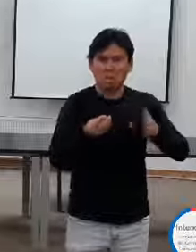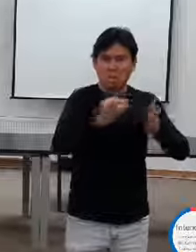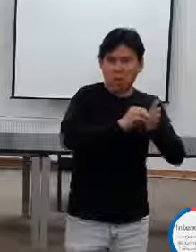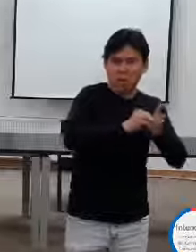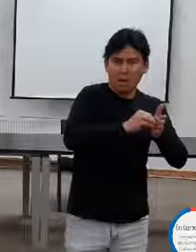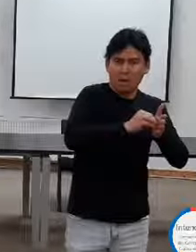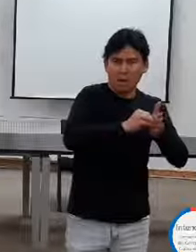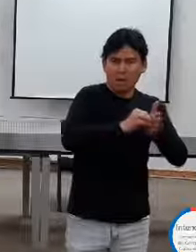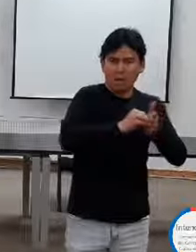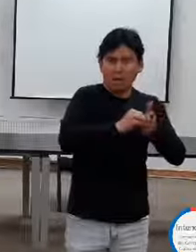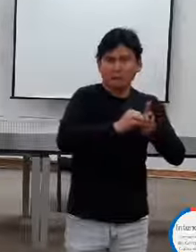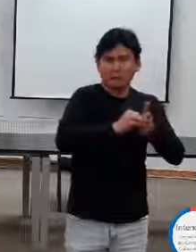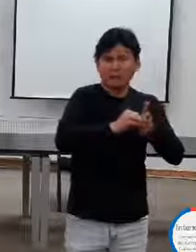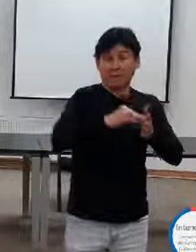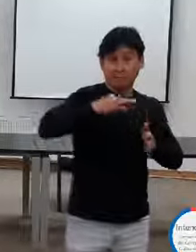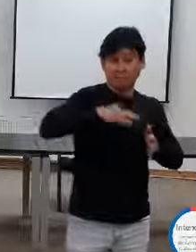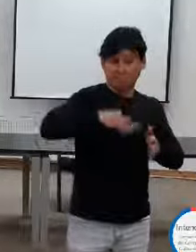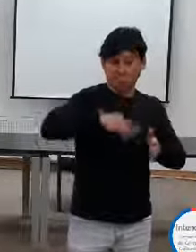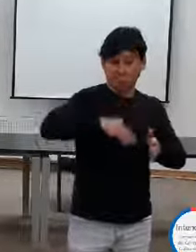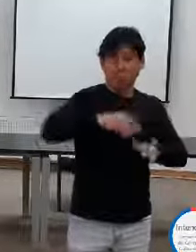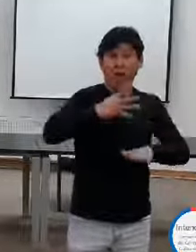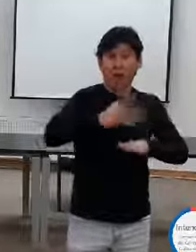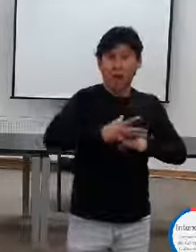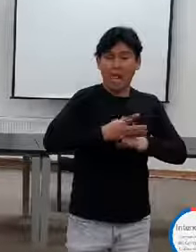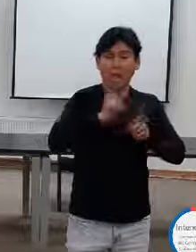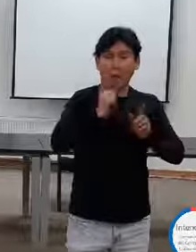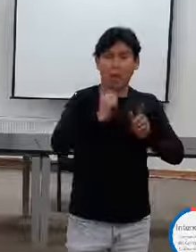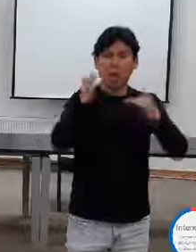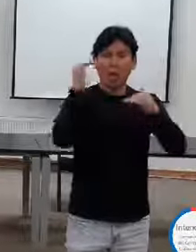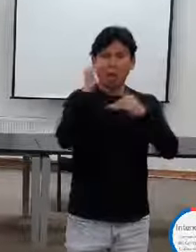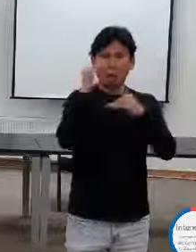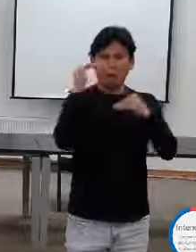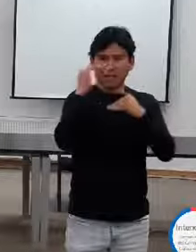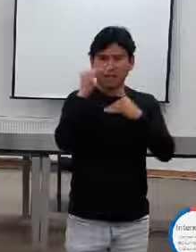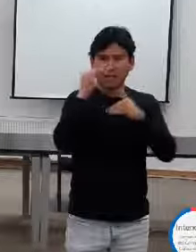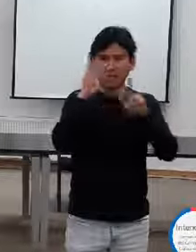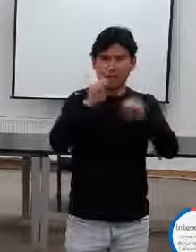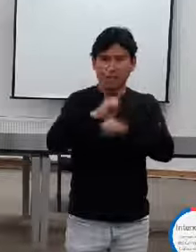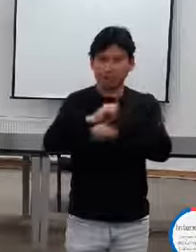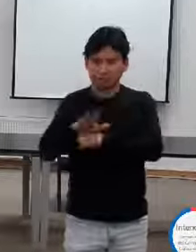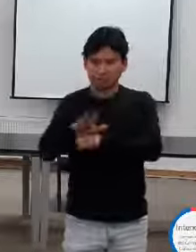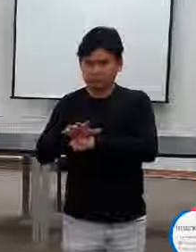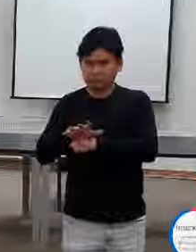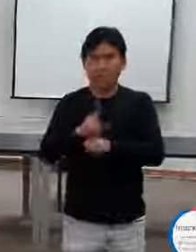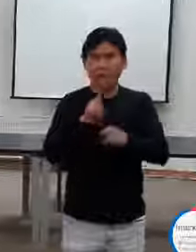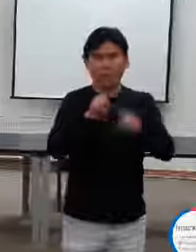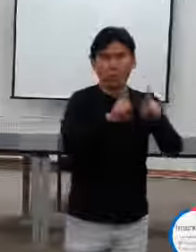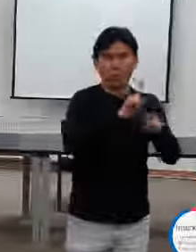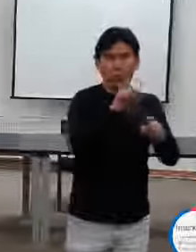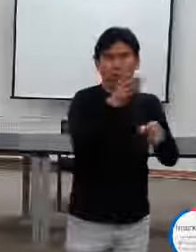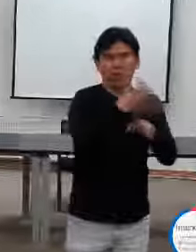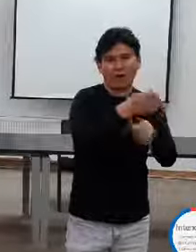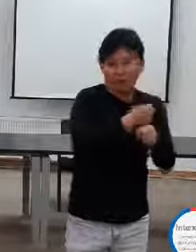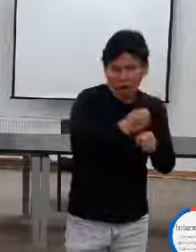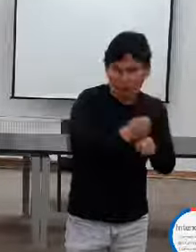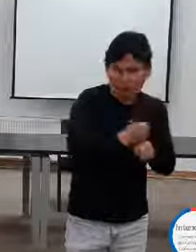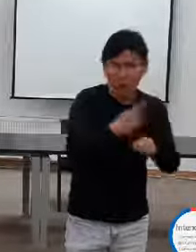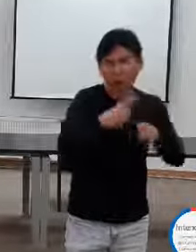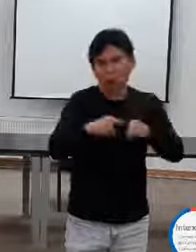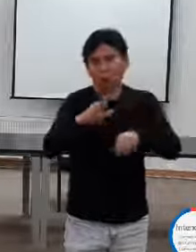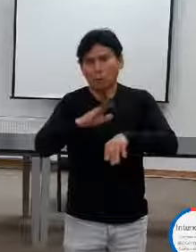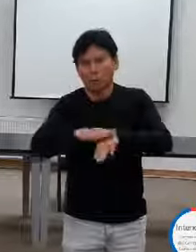a que las bancas también tienen ciertas limitaciones por el mismo tema del COVID su ejecutivo algunos no están trabajando tienen